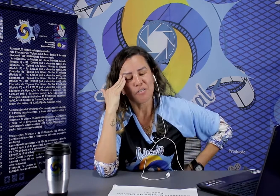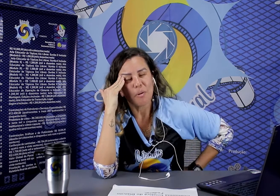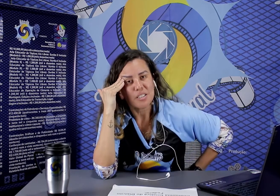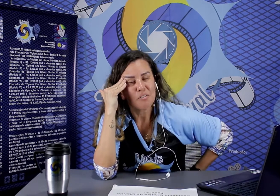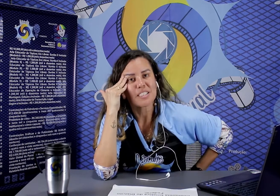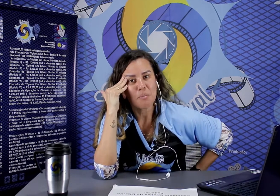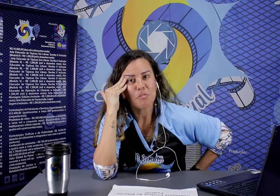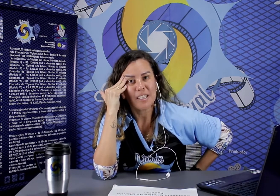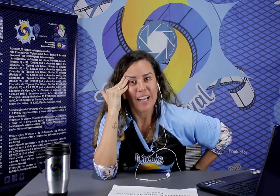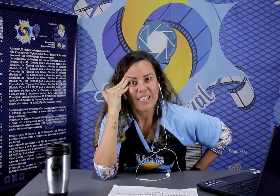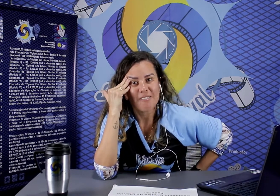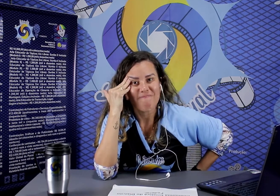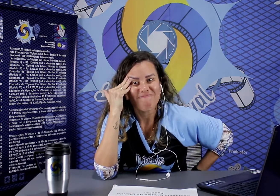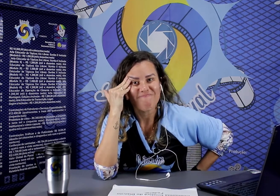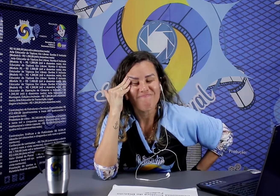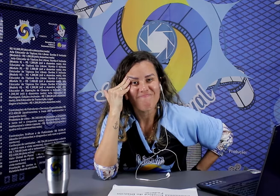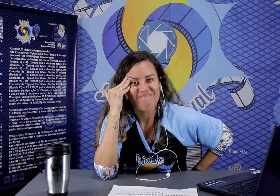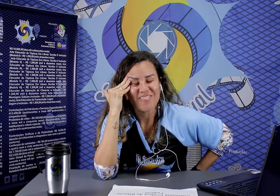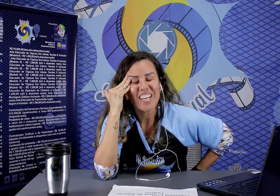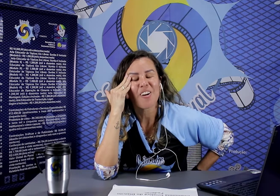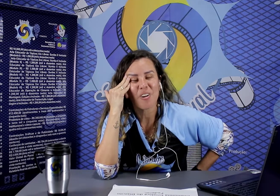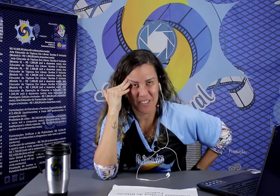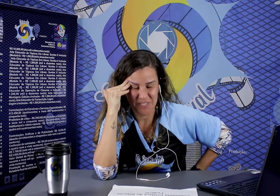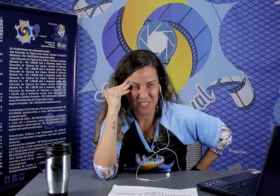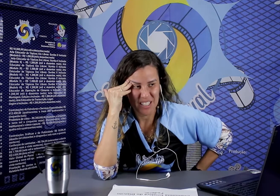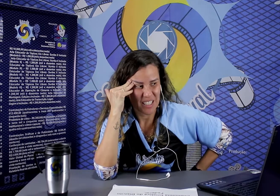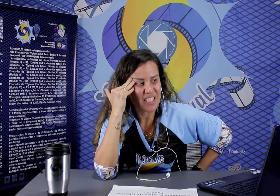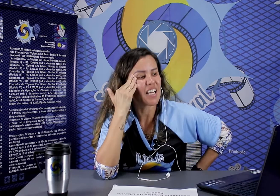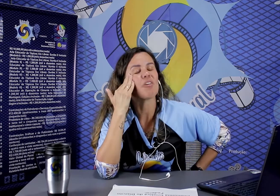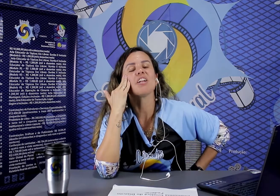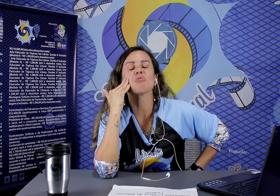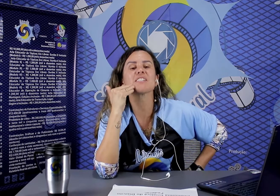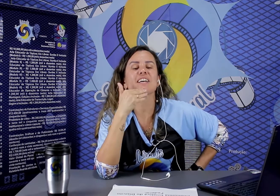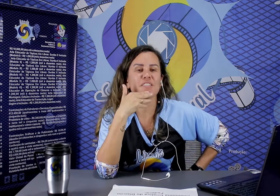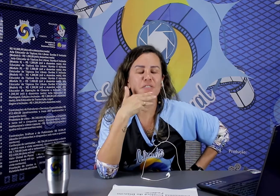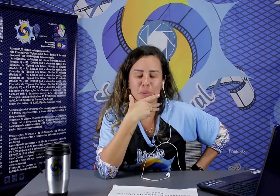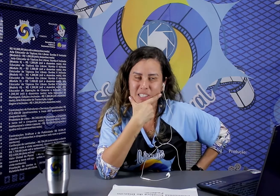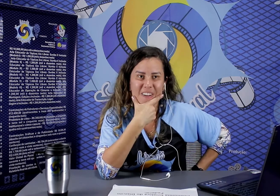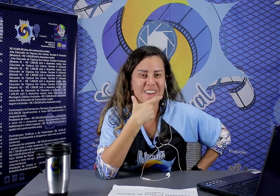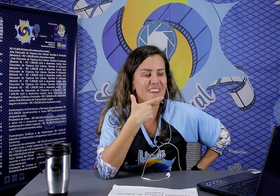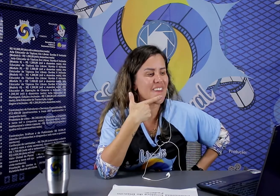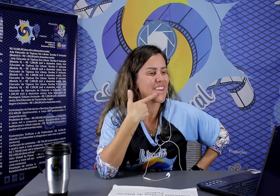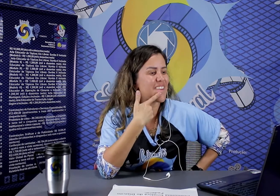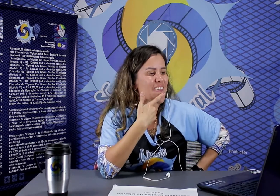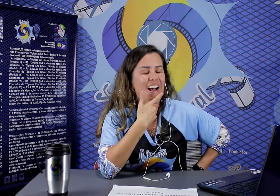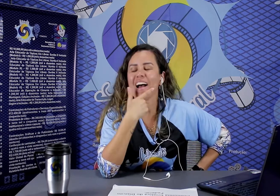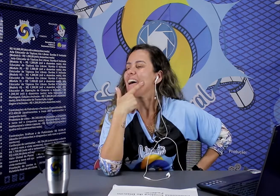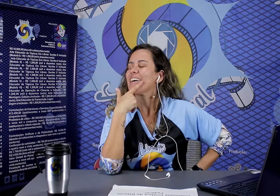informação vai ser aproveitada. E agora? E se agora ele não quiser essa informação? Ah,